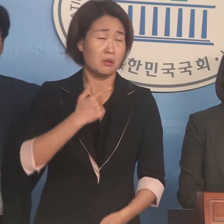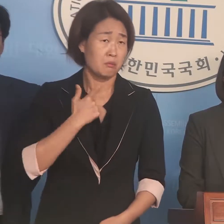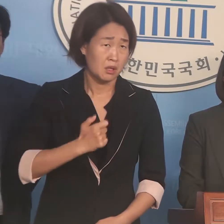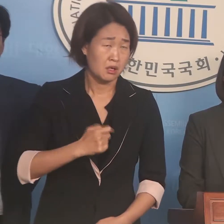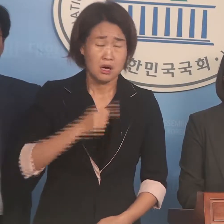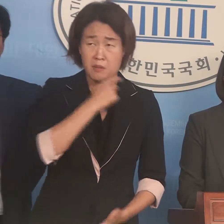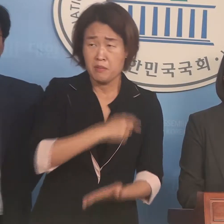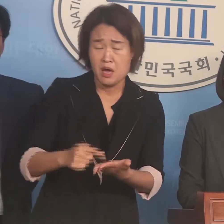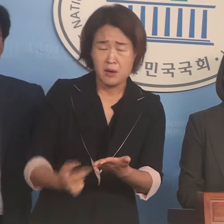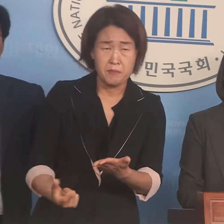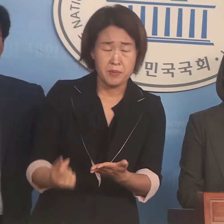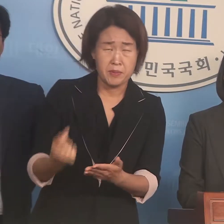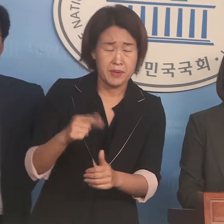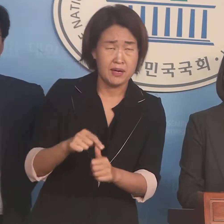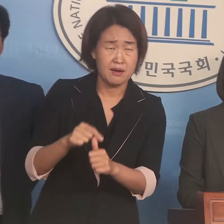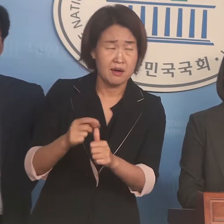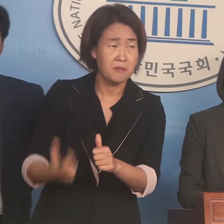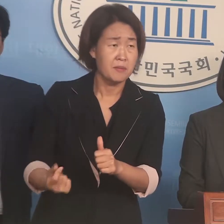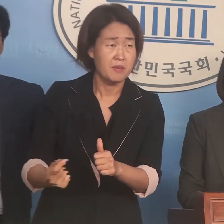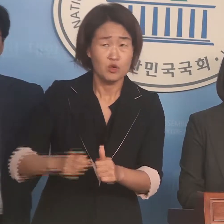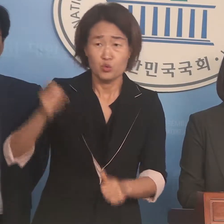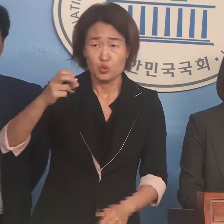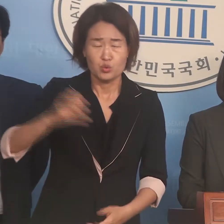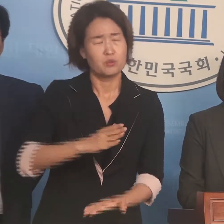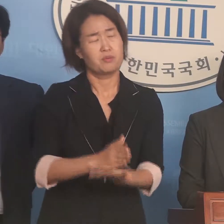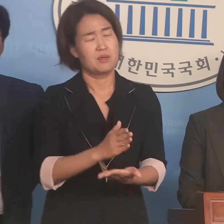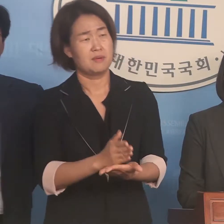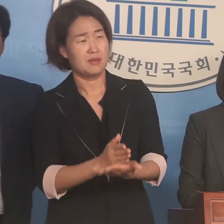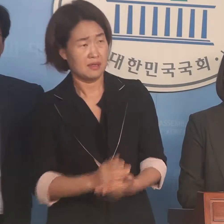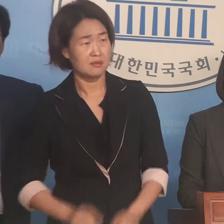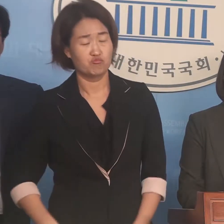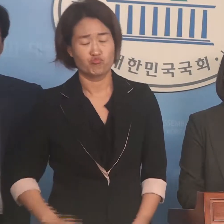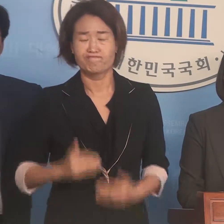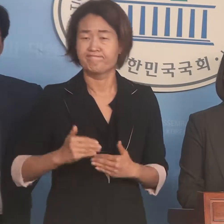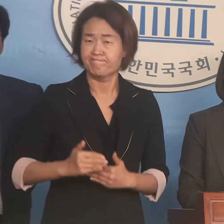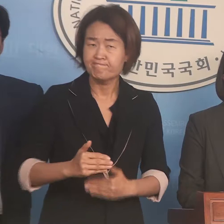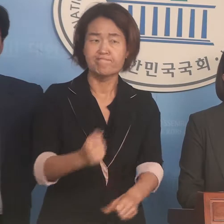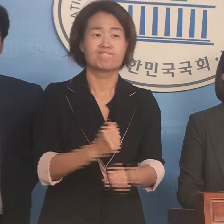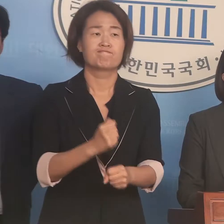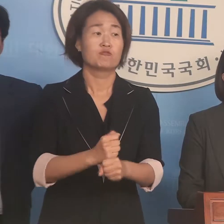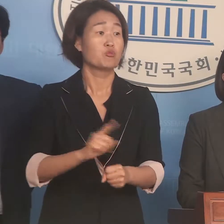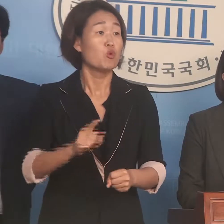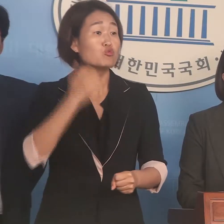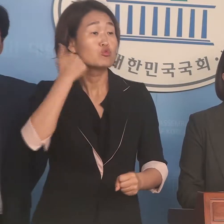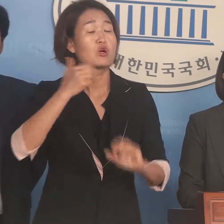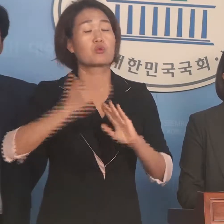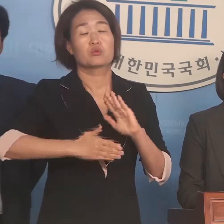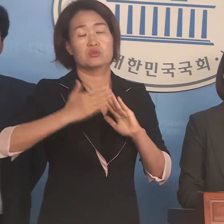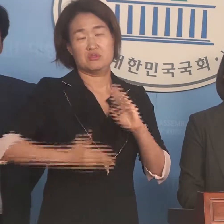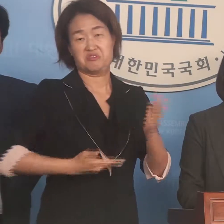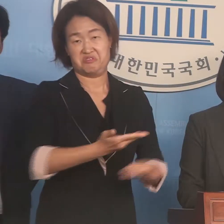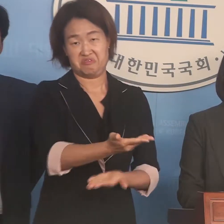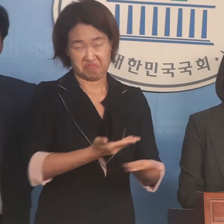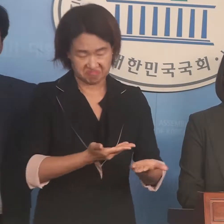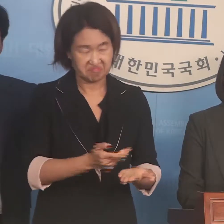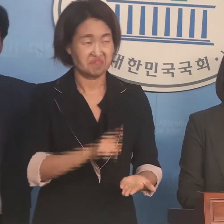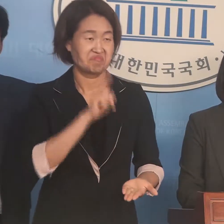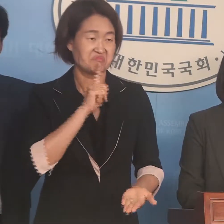피해 구제가 신속히 이어지고 재발 방지가 촘촘히 되는 질서를 만드는 게 공정경쟁이라고